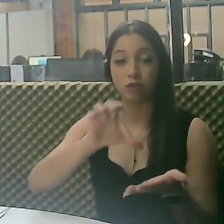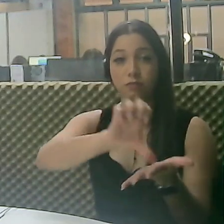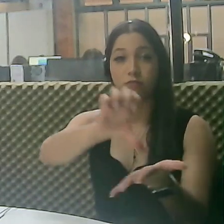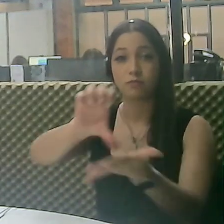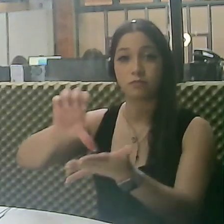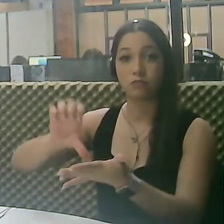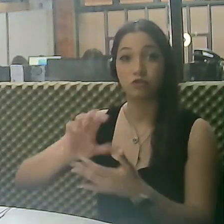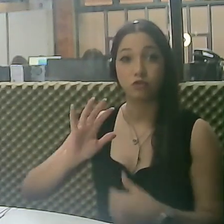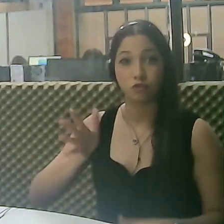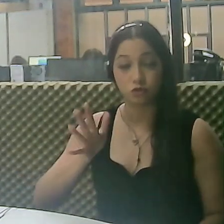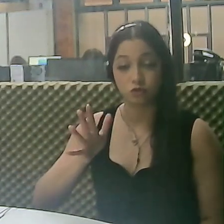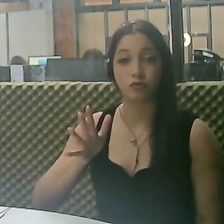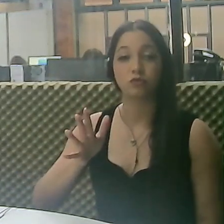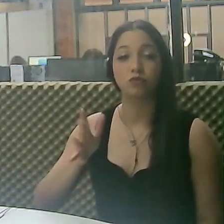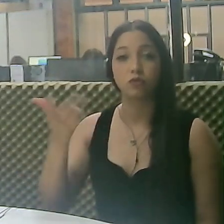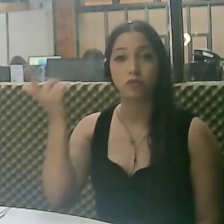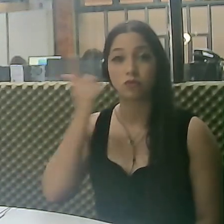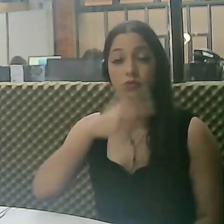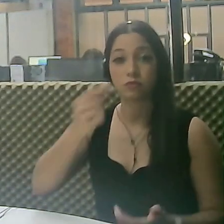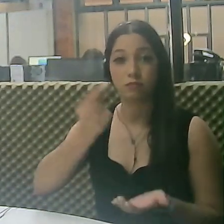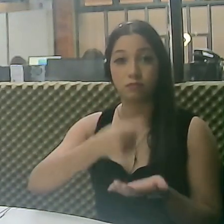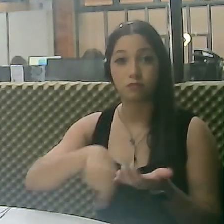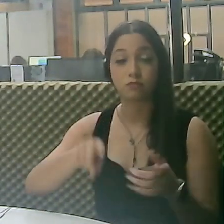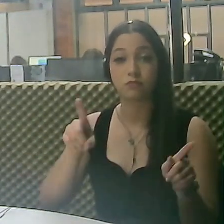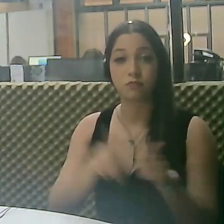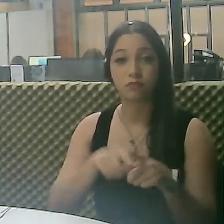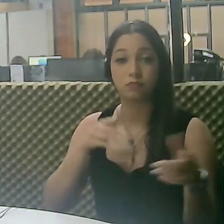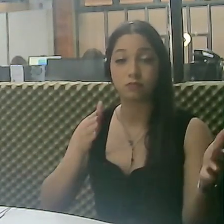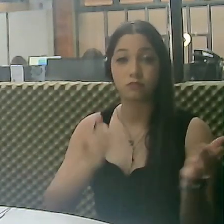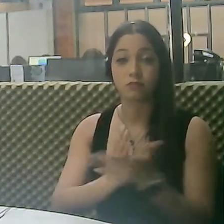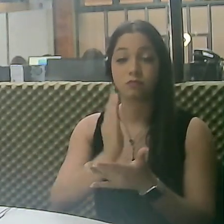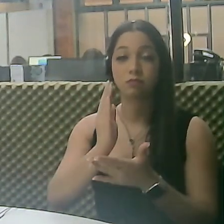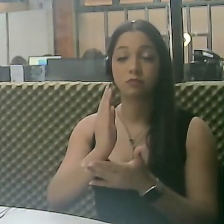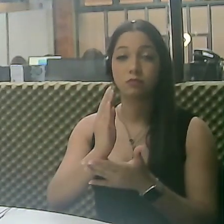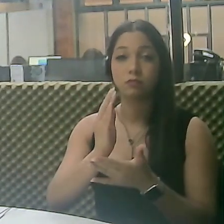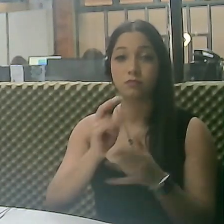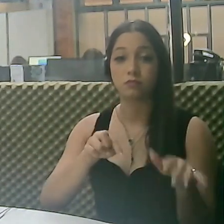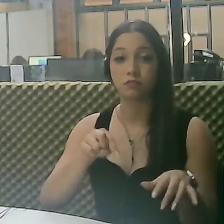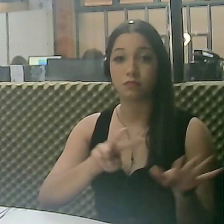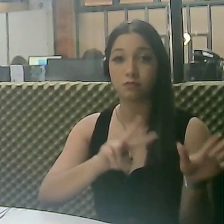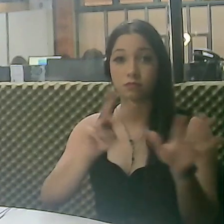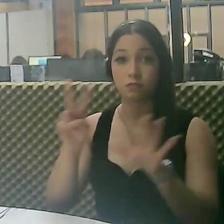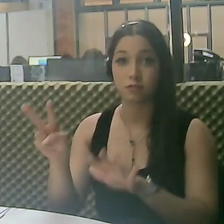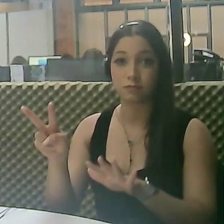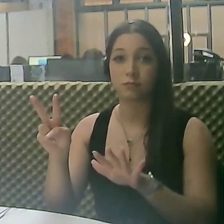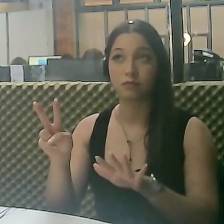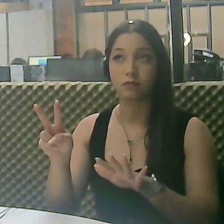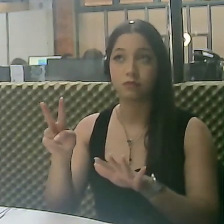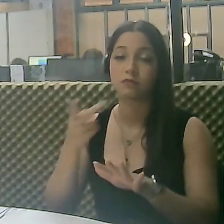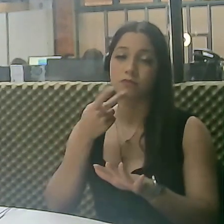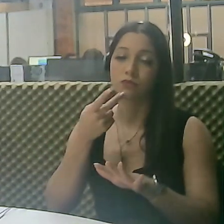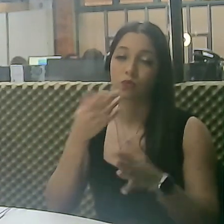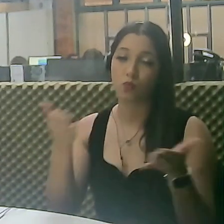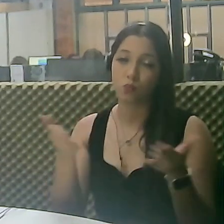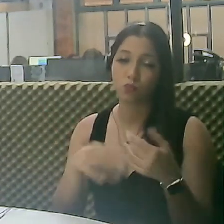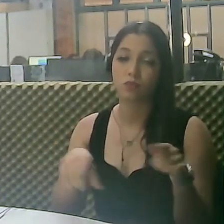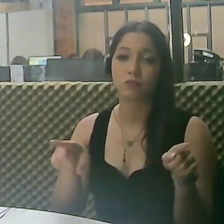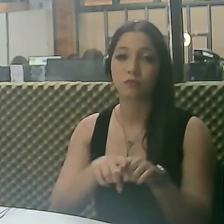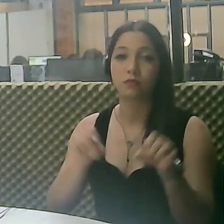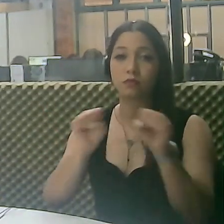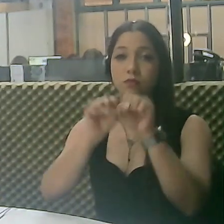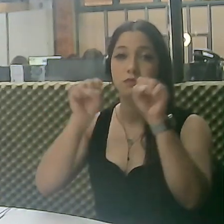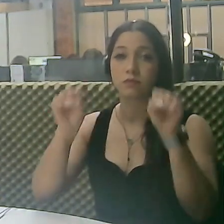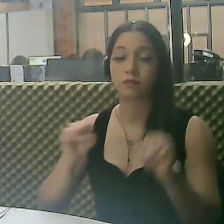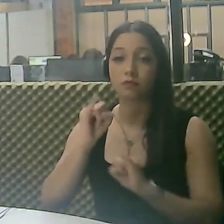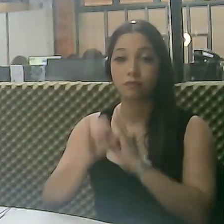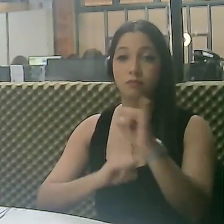locais para que possa ser feito o cadastro. E vamos lançar também essa semana, que foi falado aqui hoje também, o sistema de